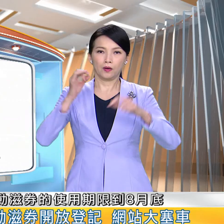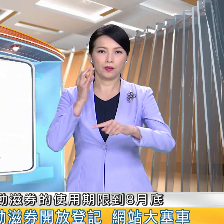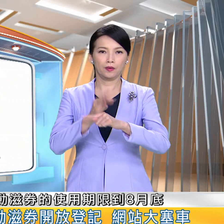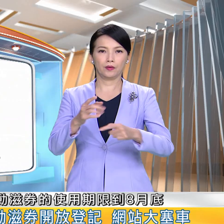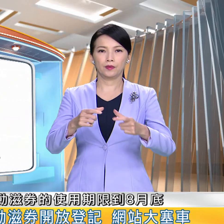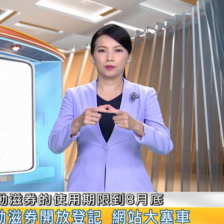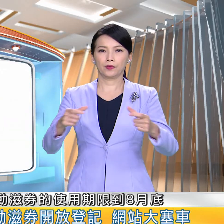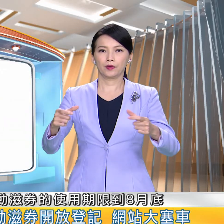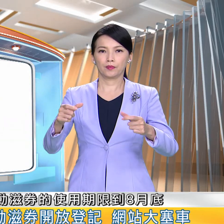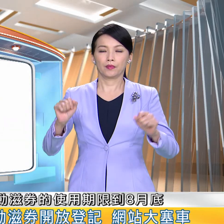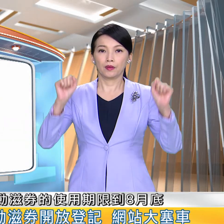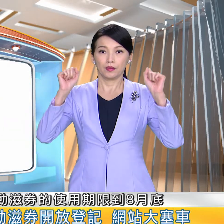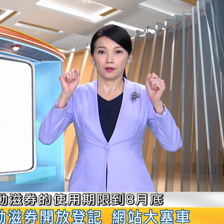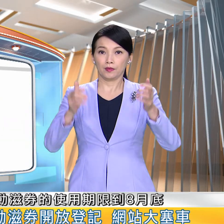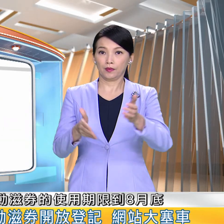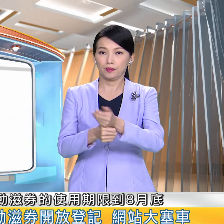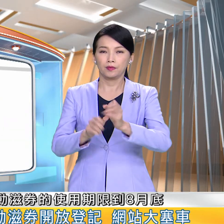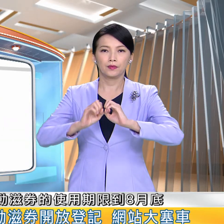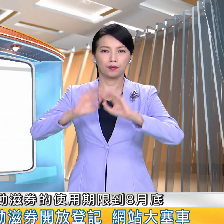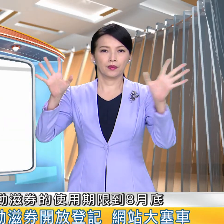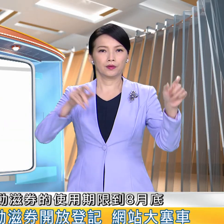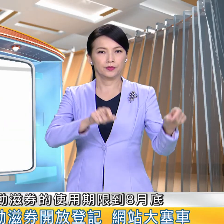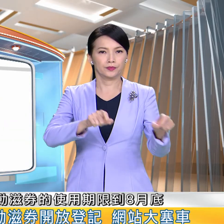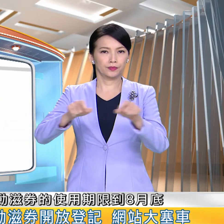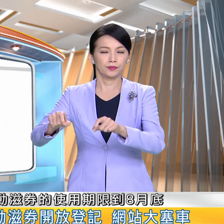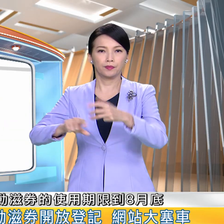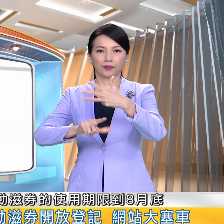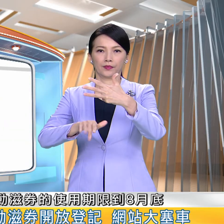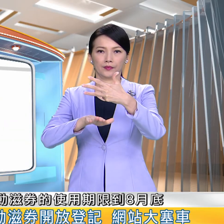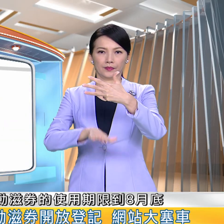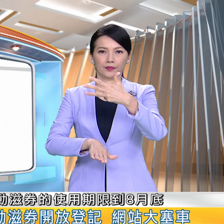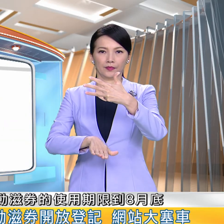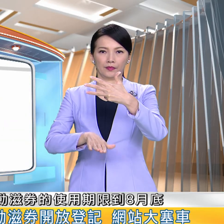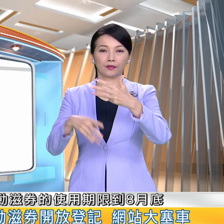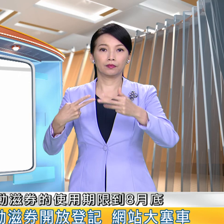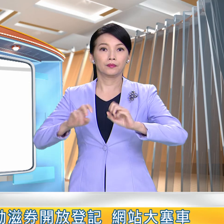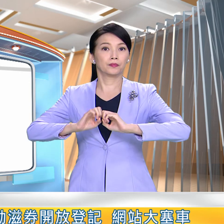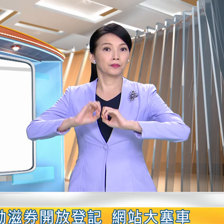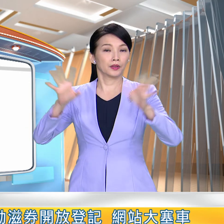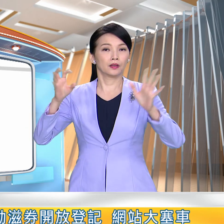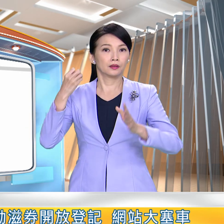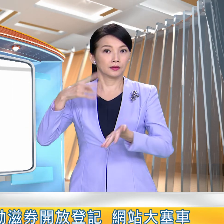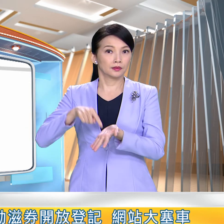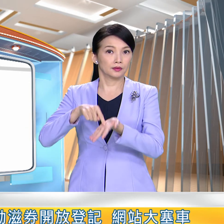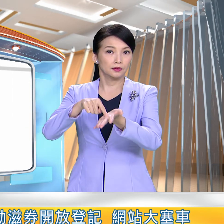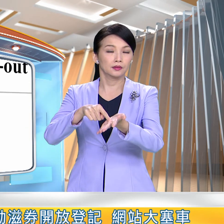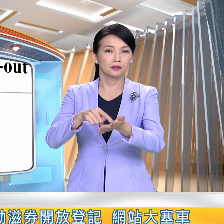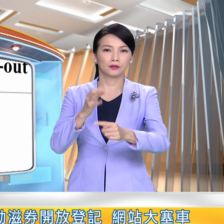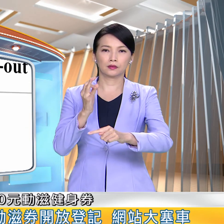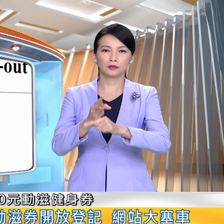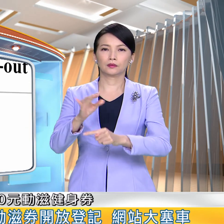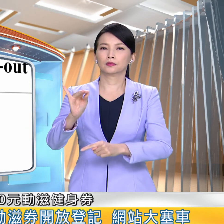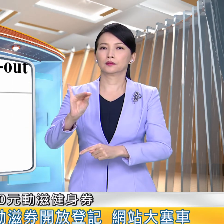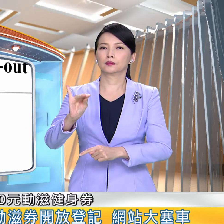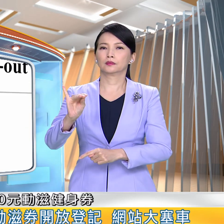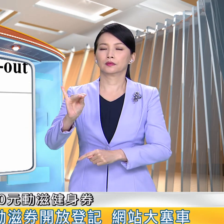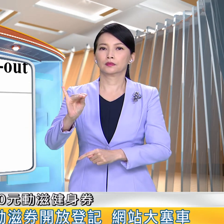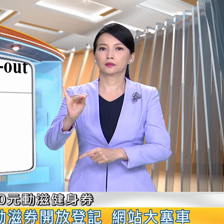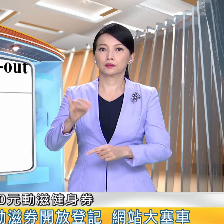体育署延长了动资券的使用期限到八月底，又在加码推出300,000份的1,000元动